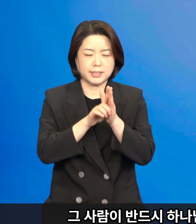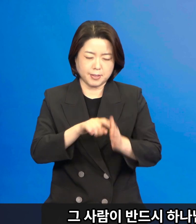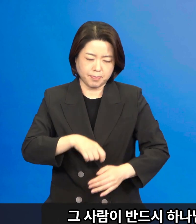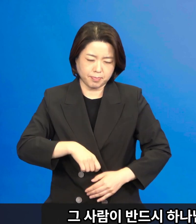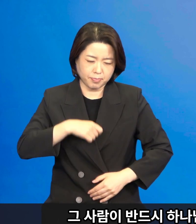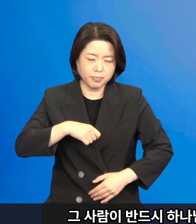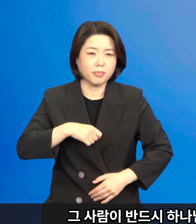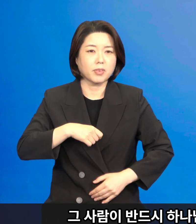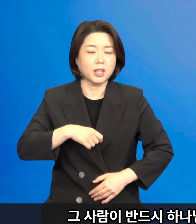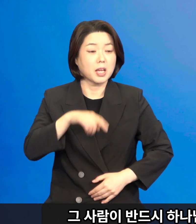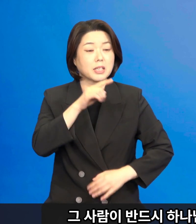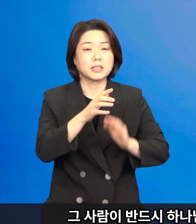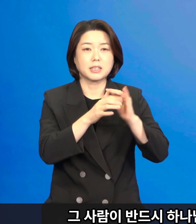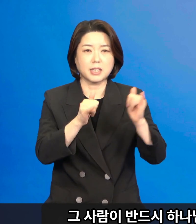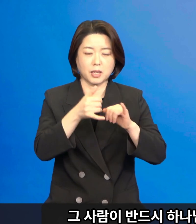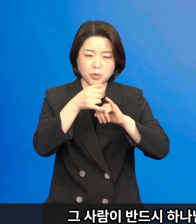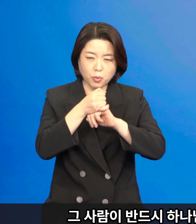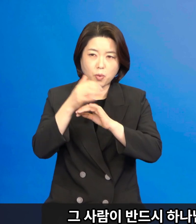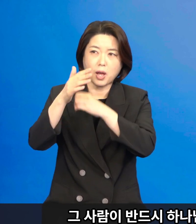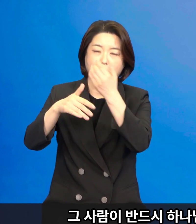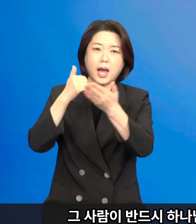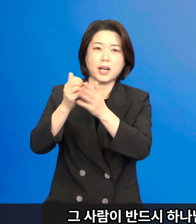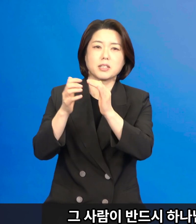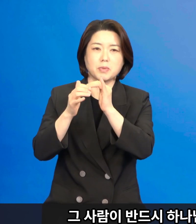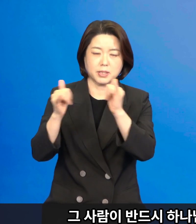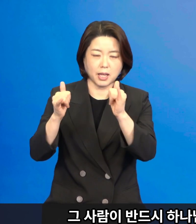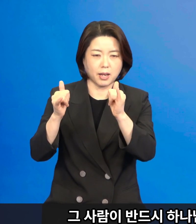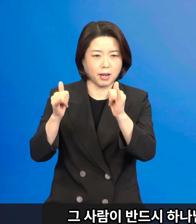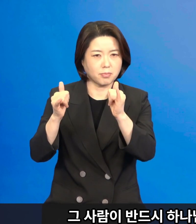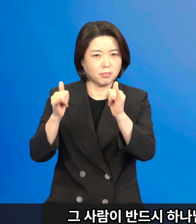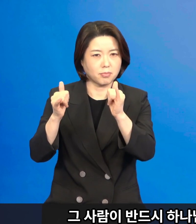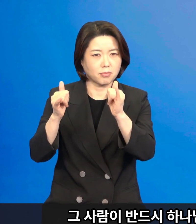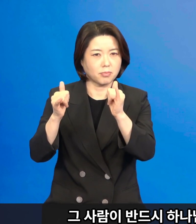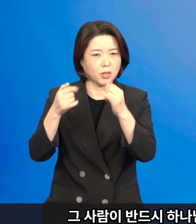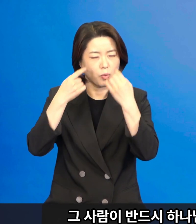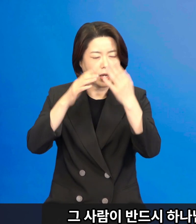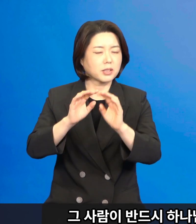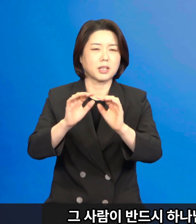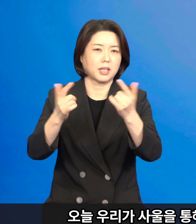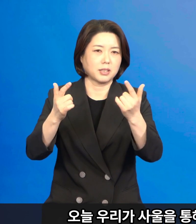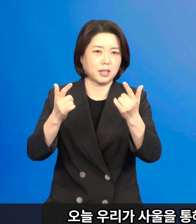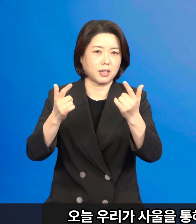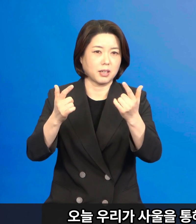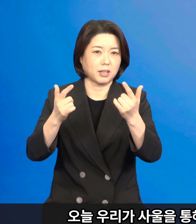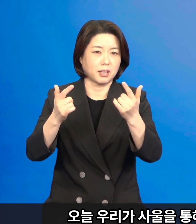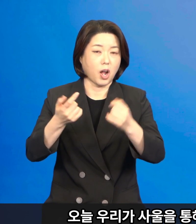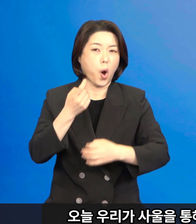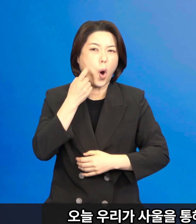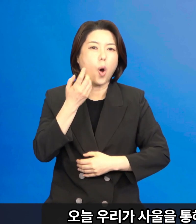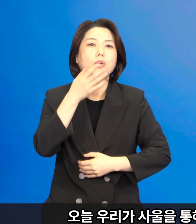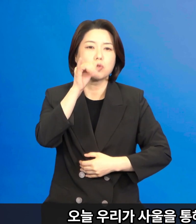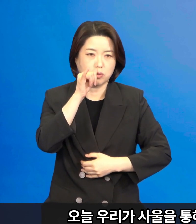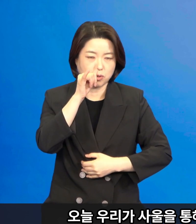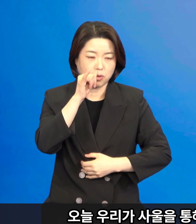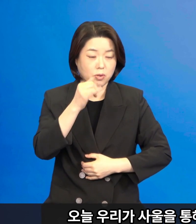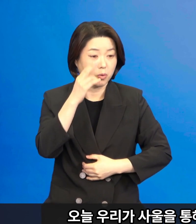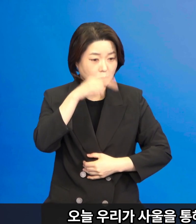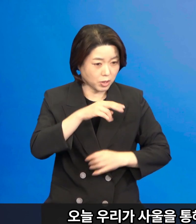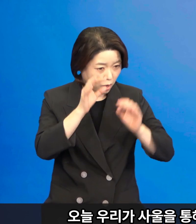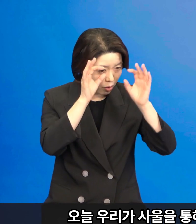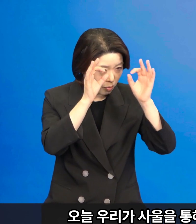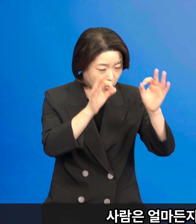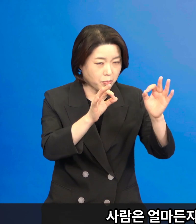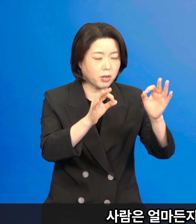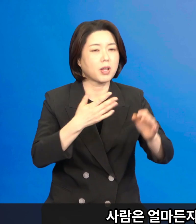그 사람이 반드시 하나님의 사람은 아닐 수도 있다는 것이 오늘 우리가 사울을 통해서 볼 수 있어야 되는